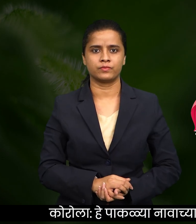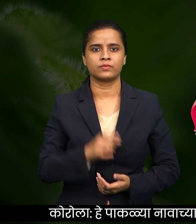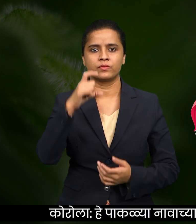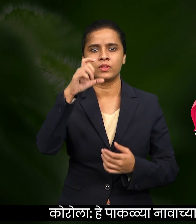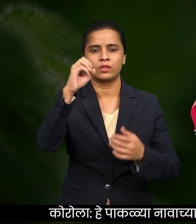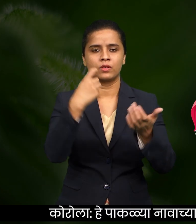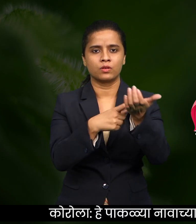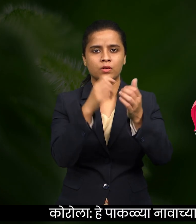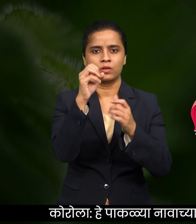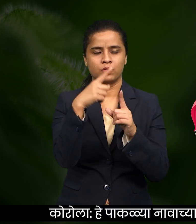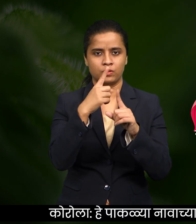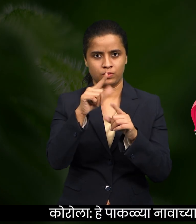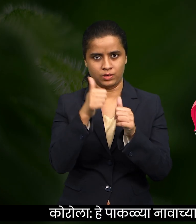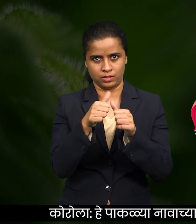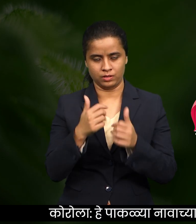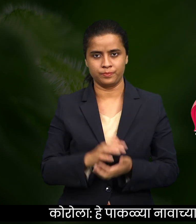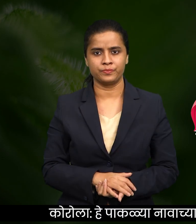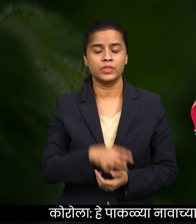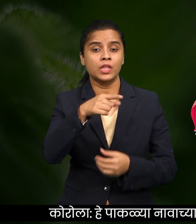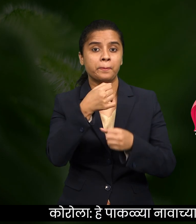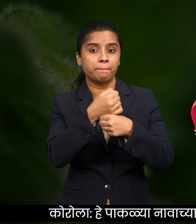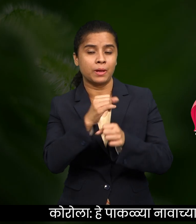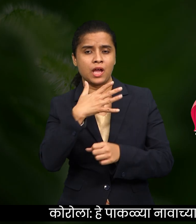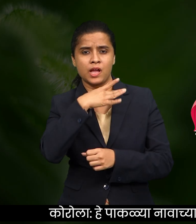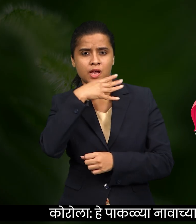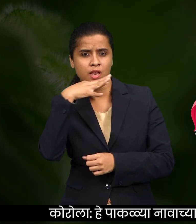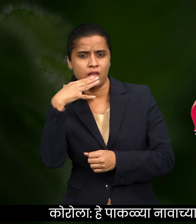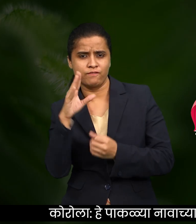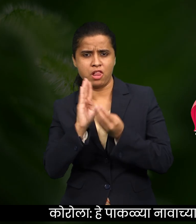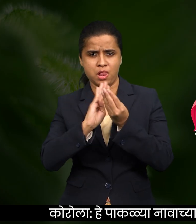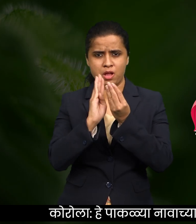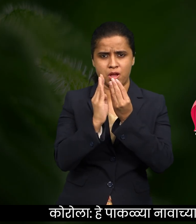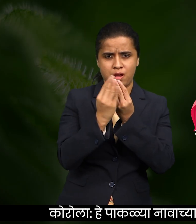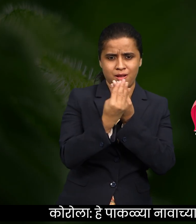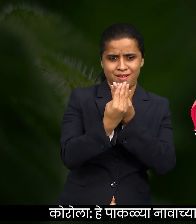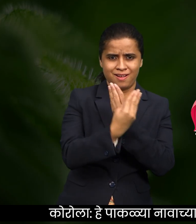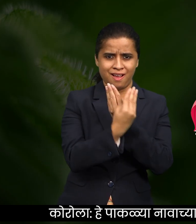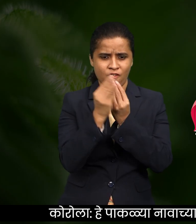कोरोला हे पाकळ्या नावाच्या रंगबिरंगी भागांपासून बनवलेले असतात.